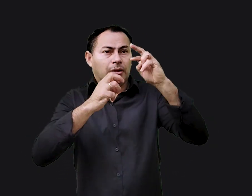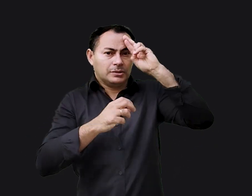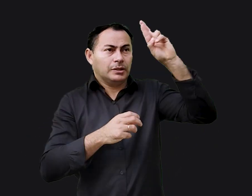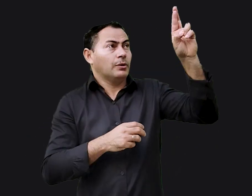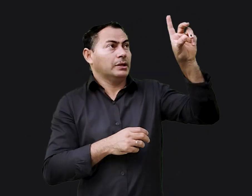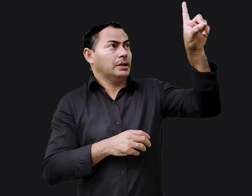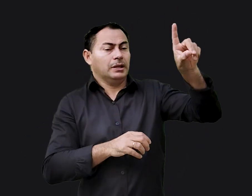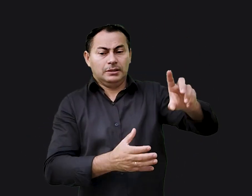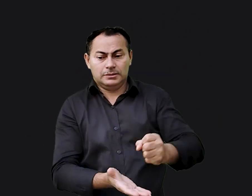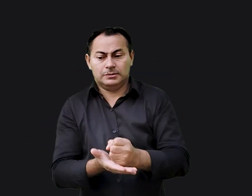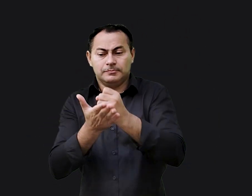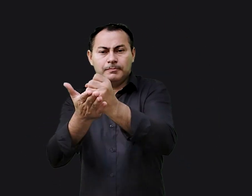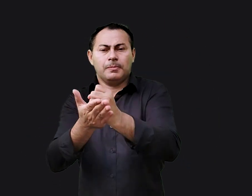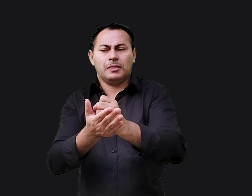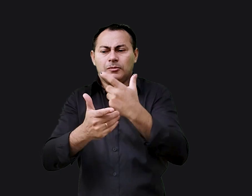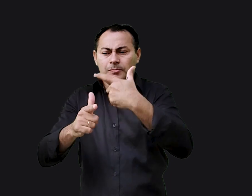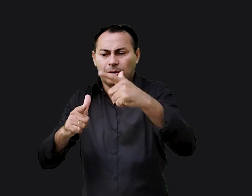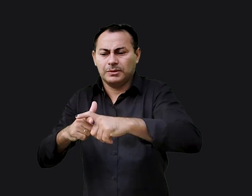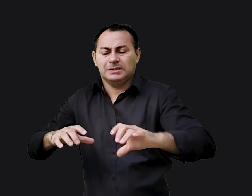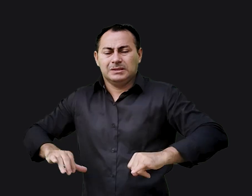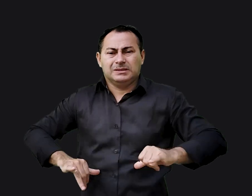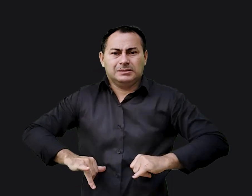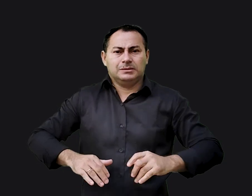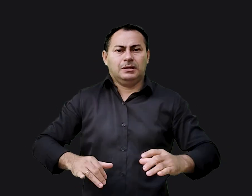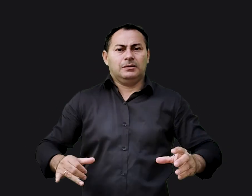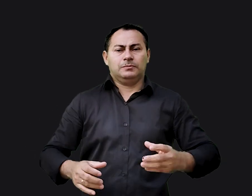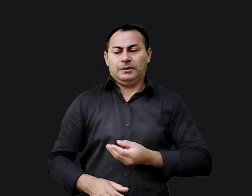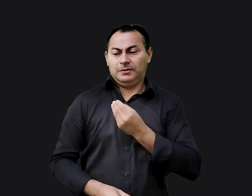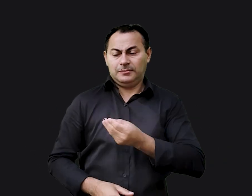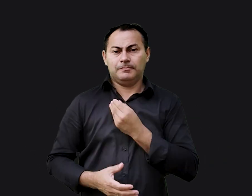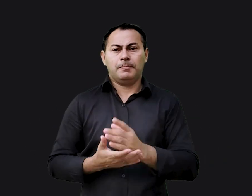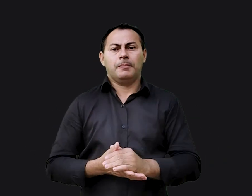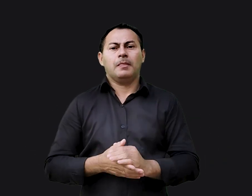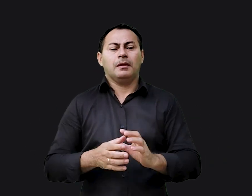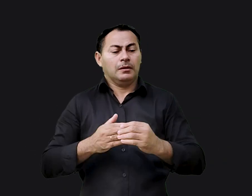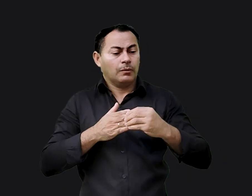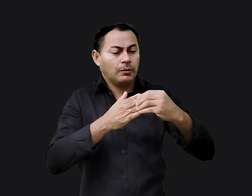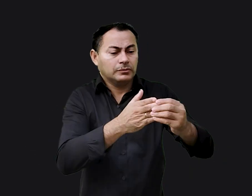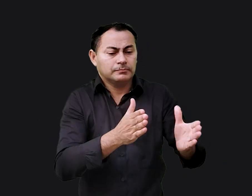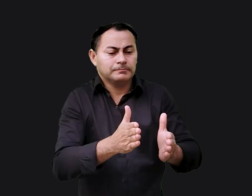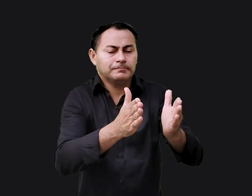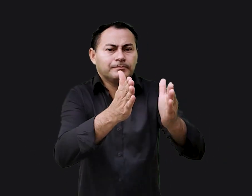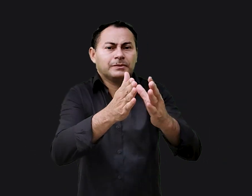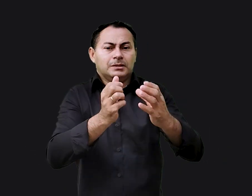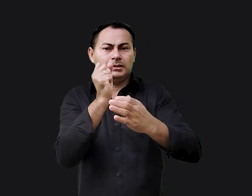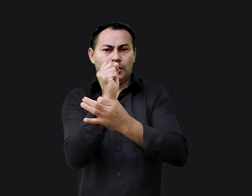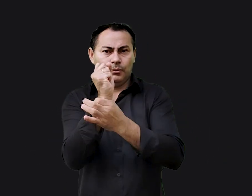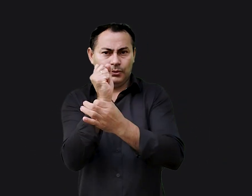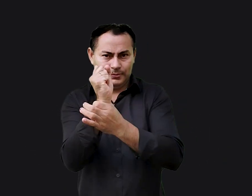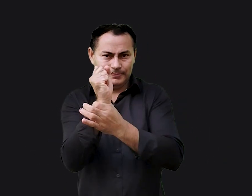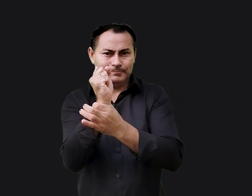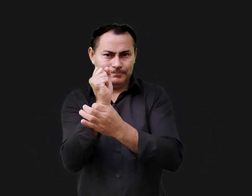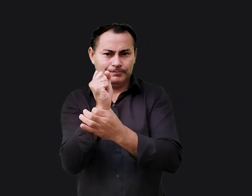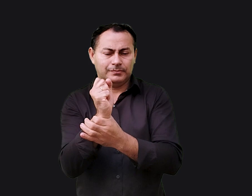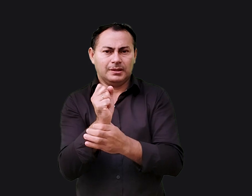clamaram ao Senhor e ele salvou da tribulação em que se encontravam e os conduziu por caminho seguro